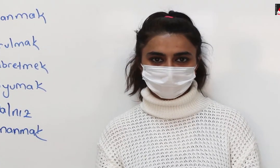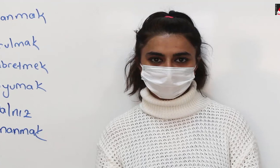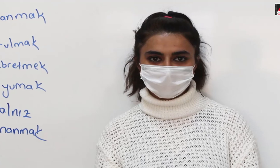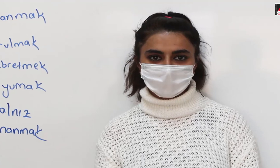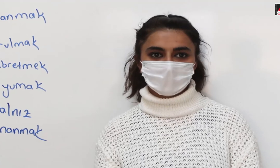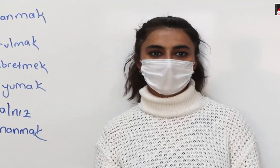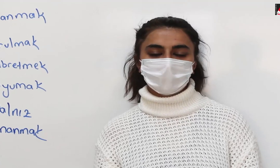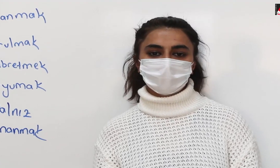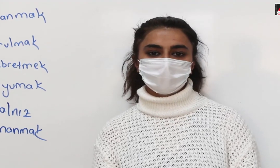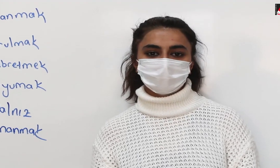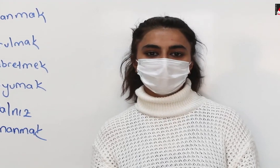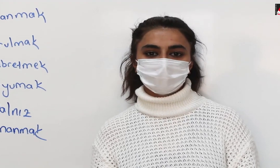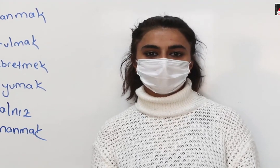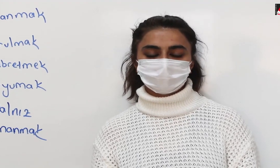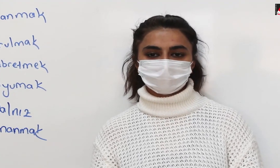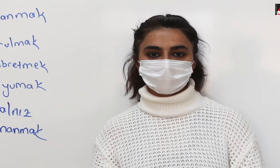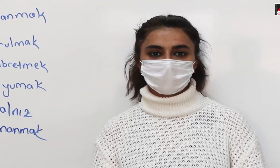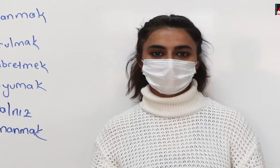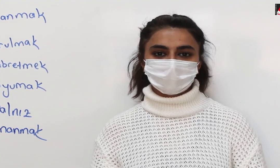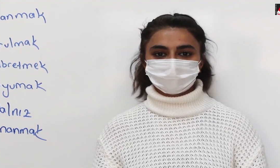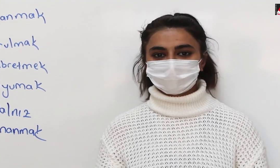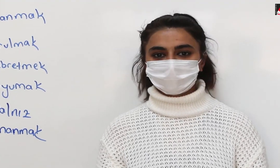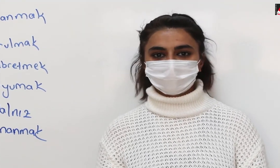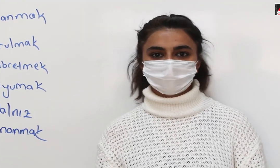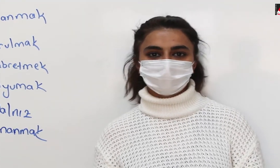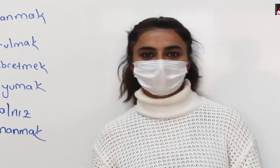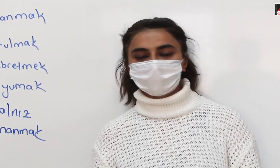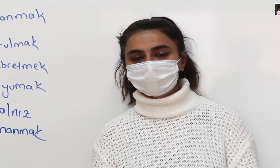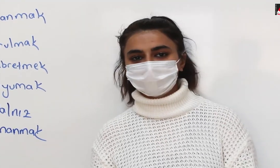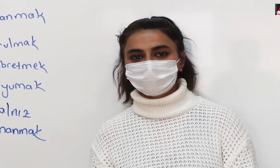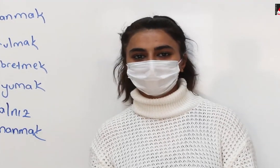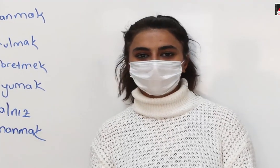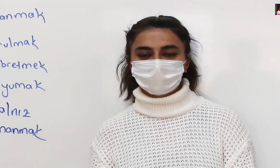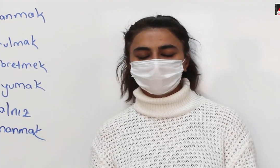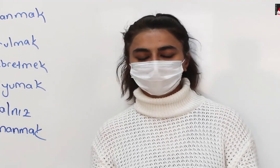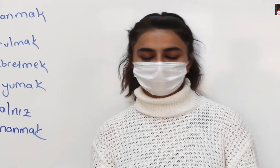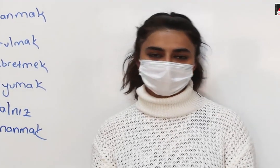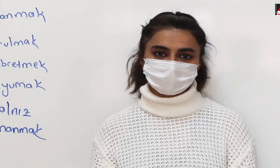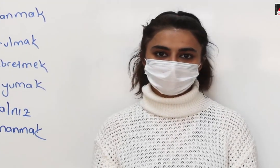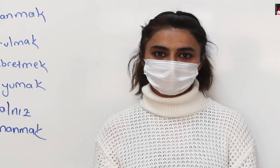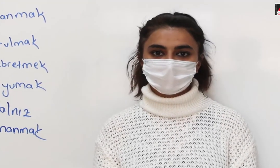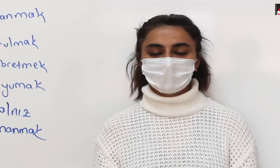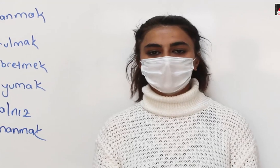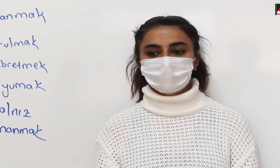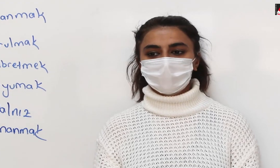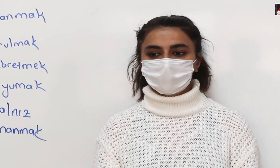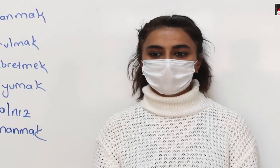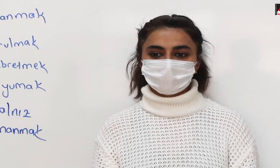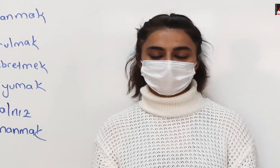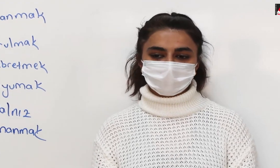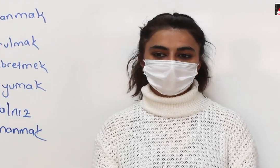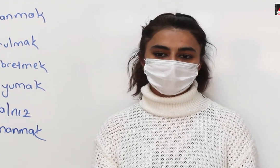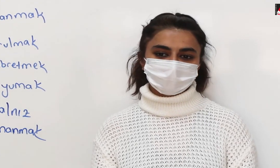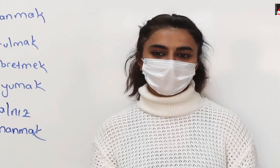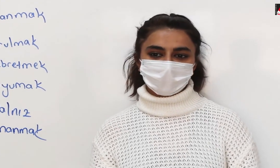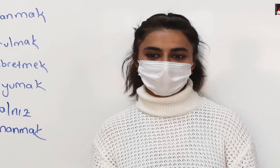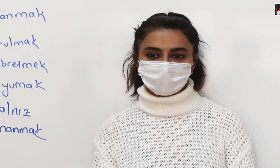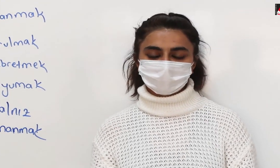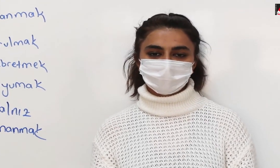kullanıyoruz. Yani sağlık açısından hiçbir kaygı duymazsınız. Sınıfta biz bir aile